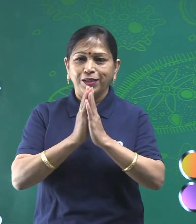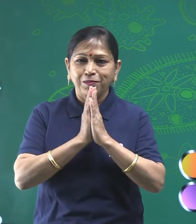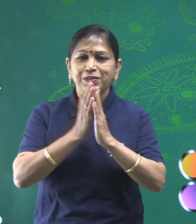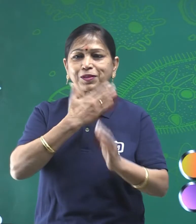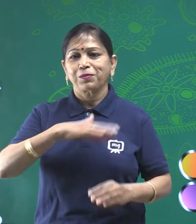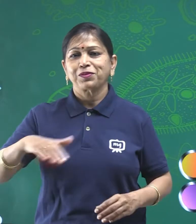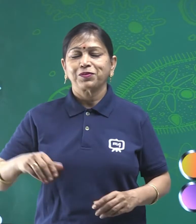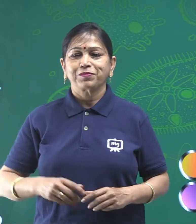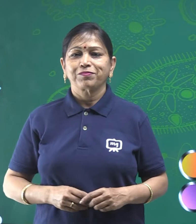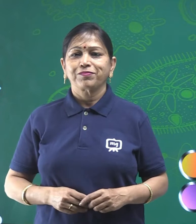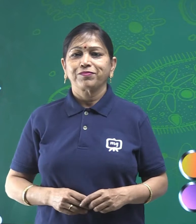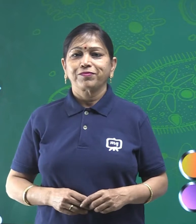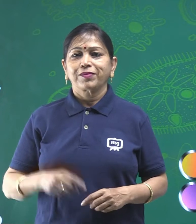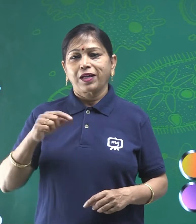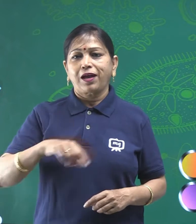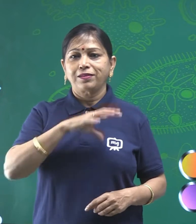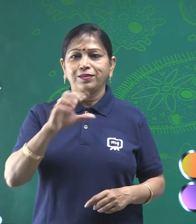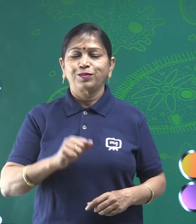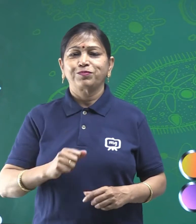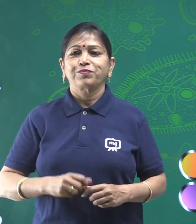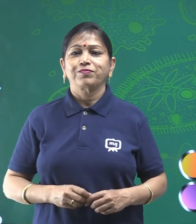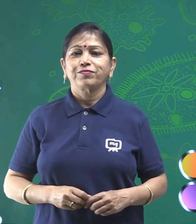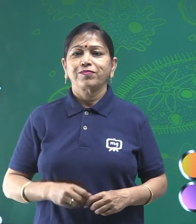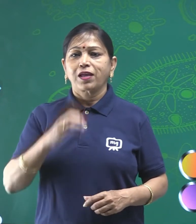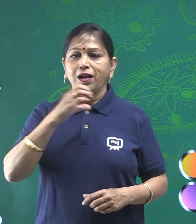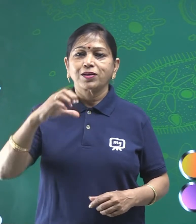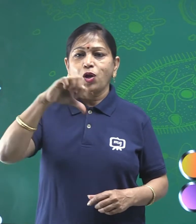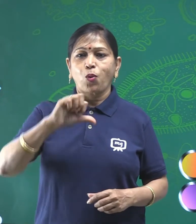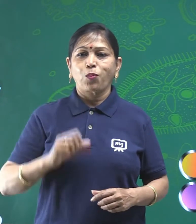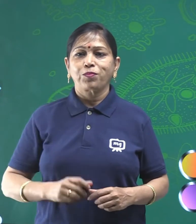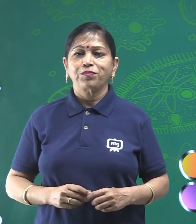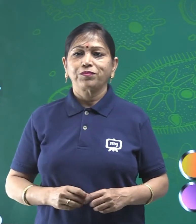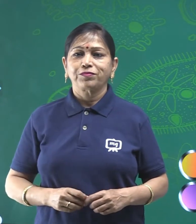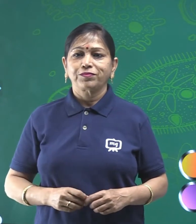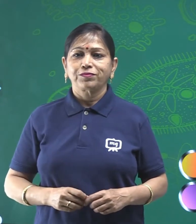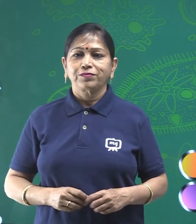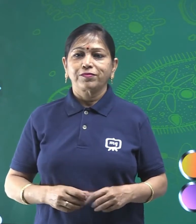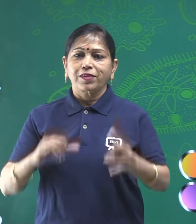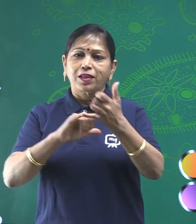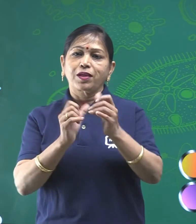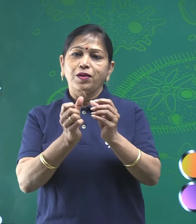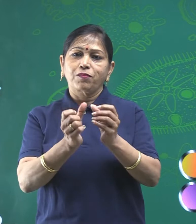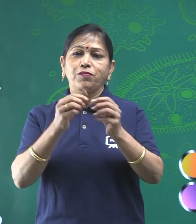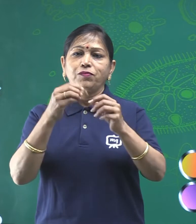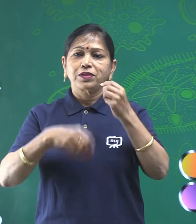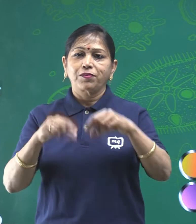नमस्ते बच्चों। आज हम कक्षा 9 विषय विज्ञान